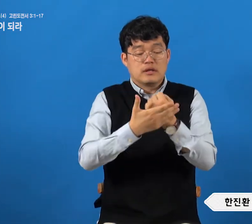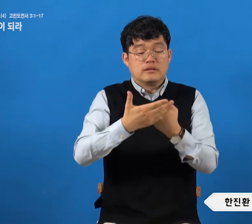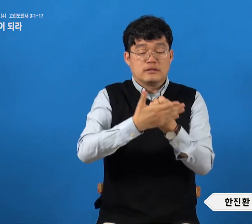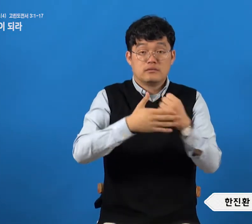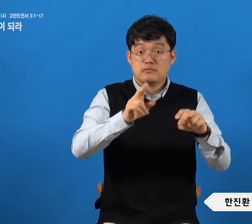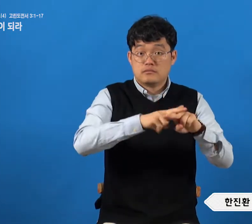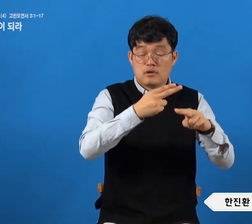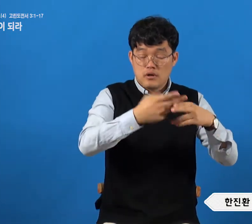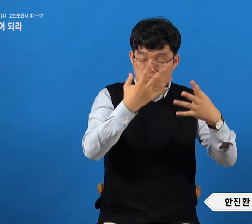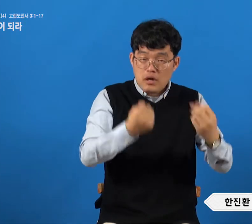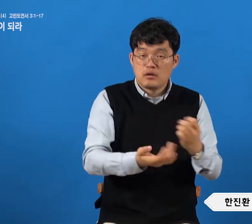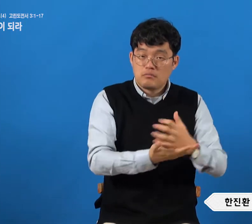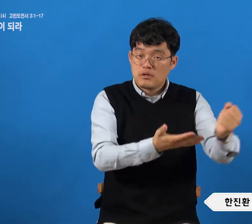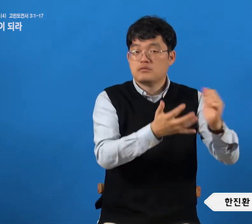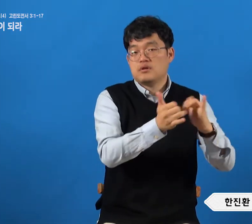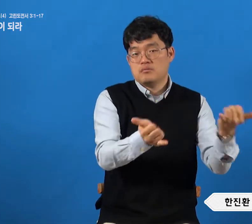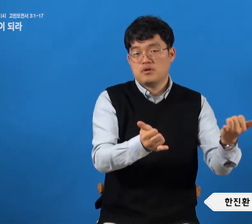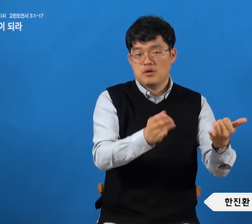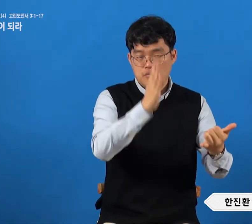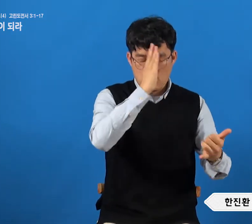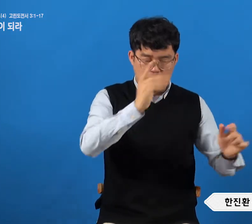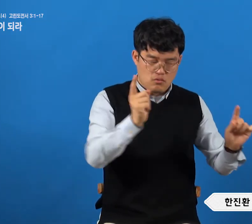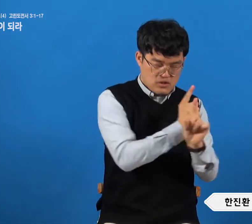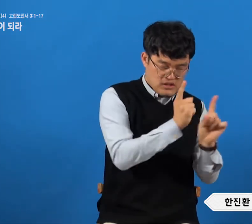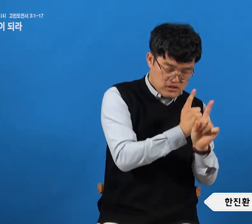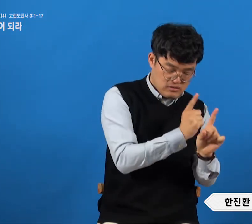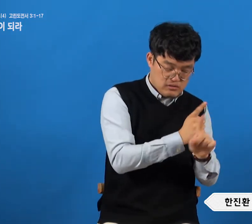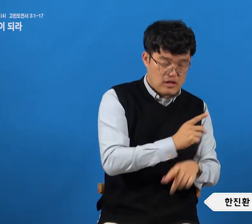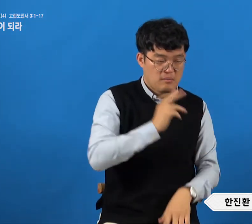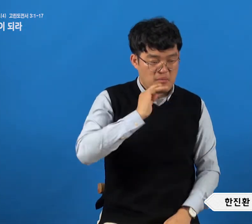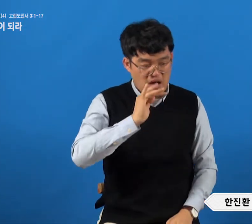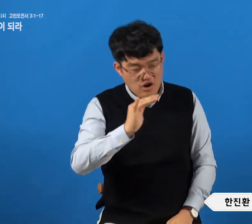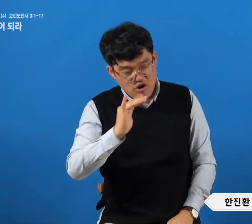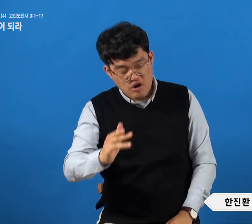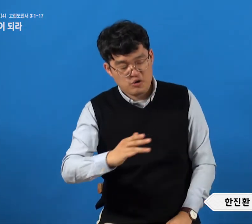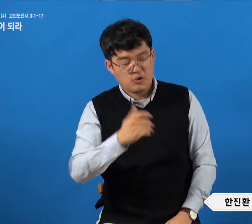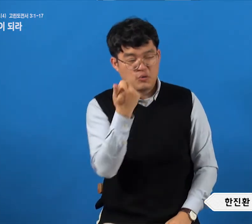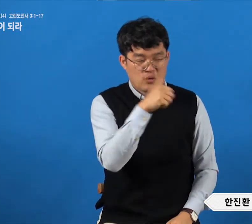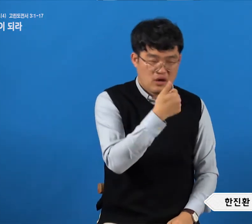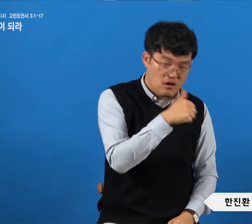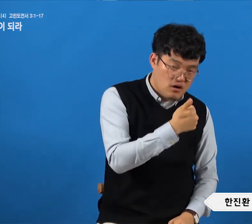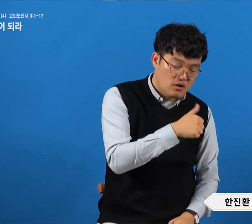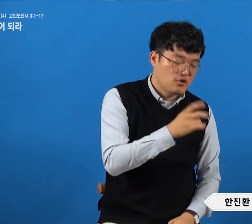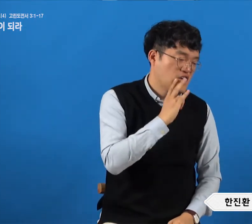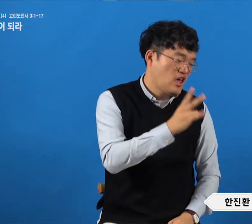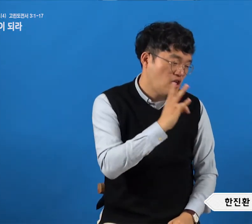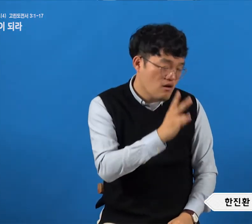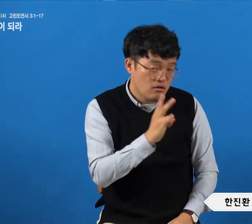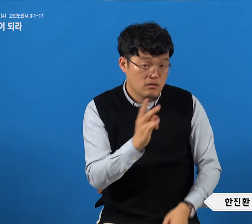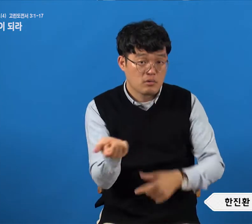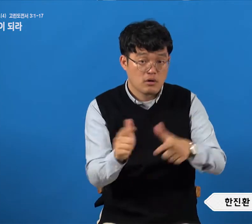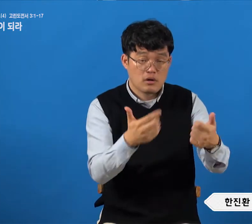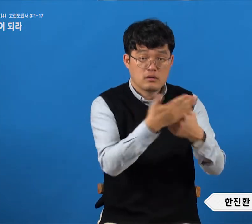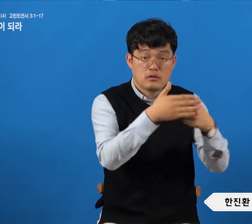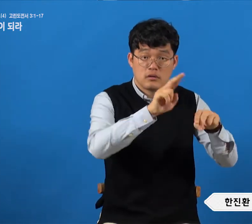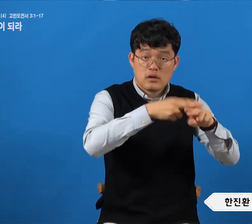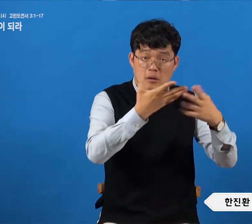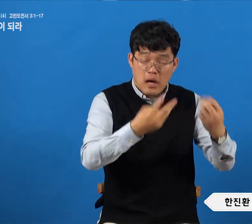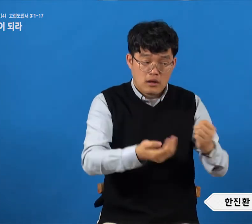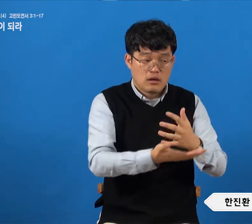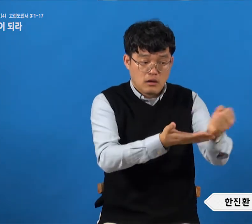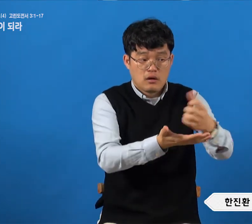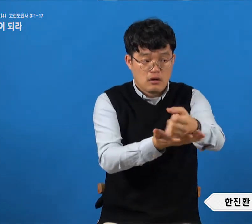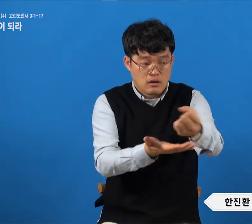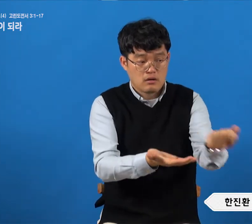은사를 많이 받은 사람들입니다. 신유의 은사, 방언의 은사, 통역의 은사, 예언의 은사, 그런